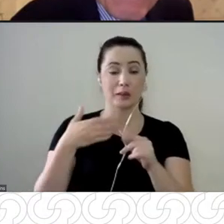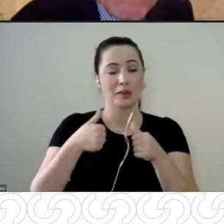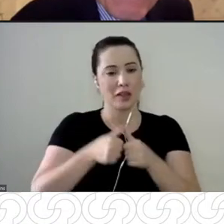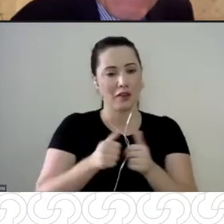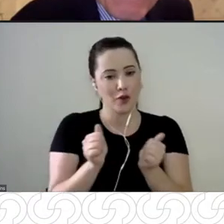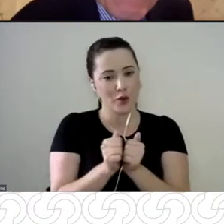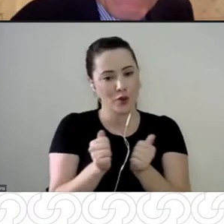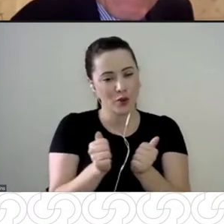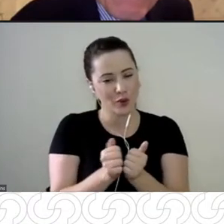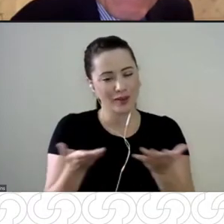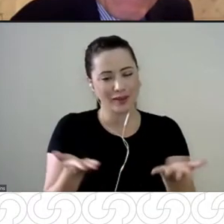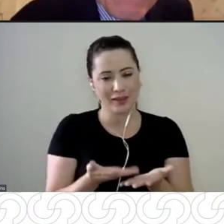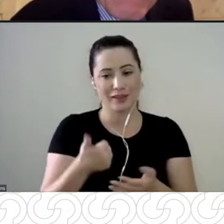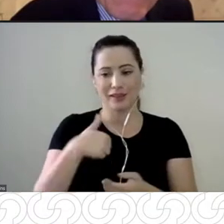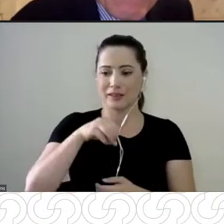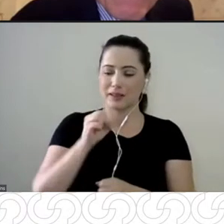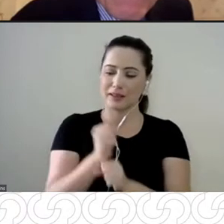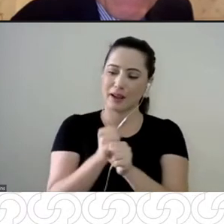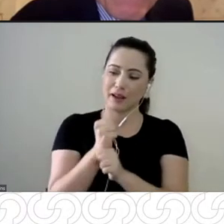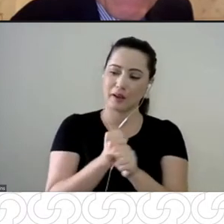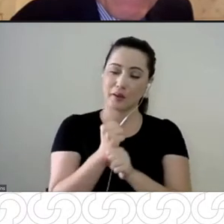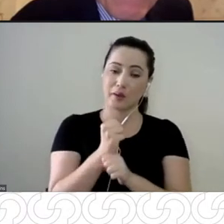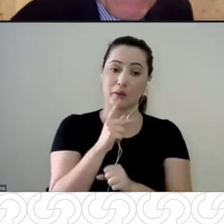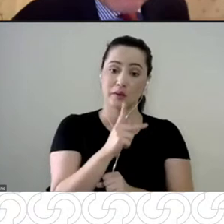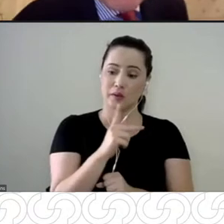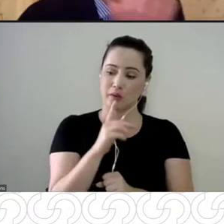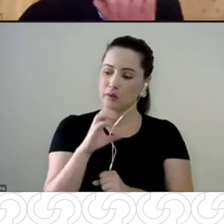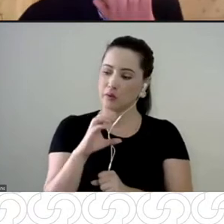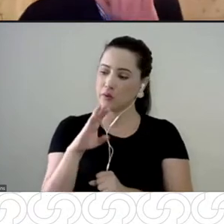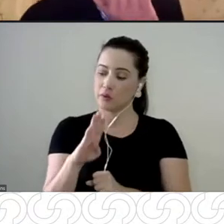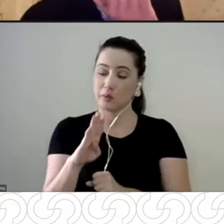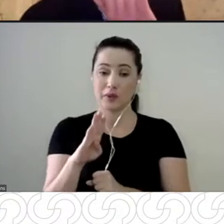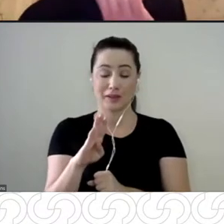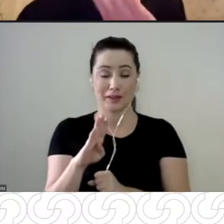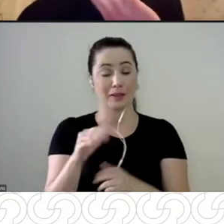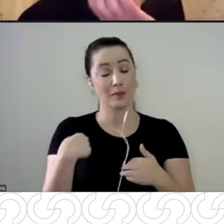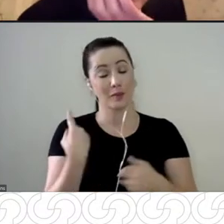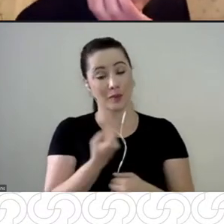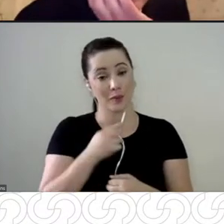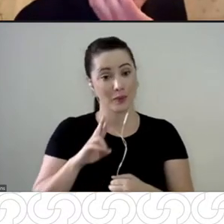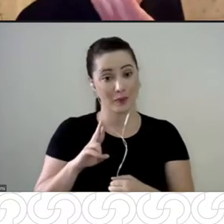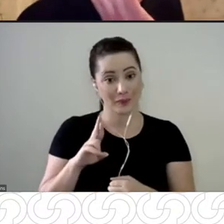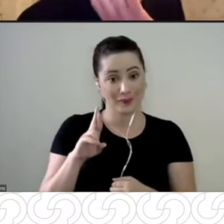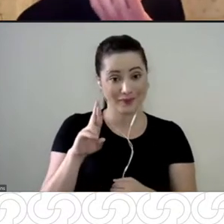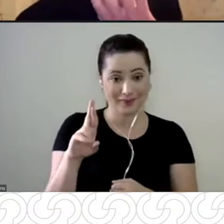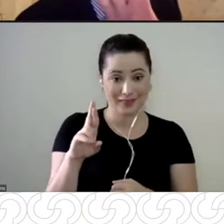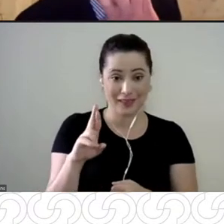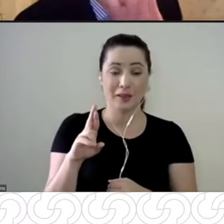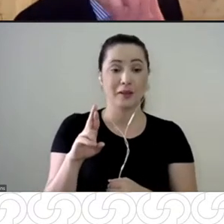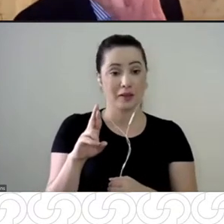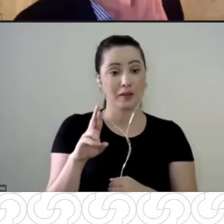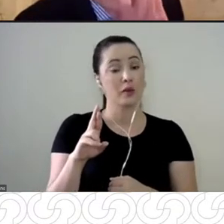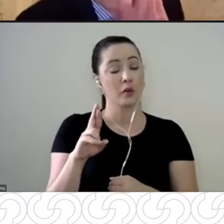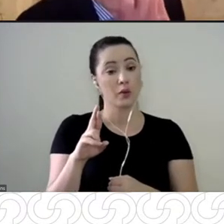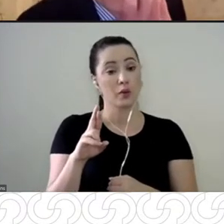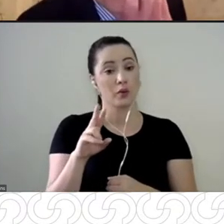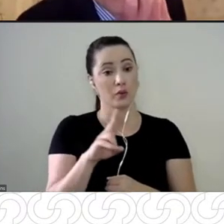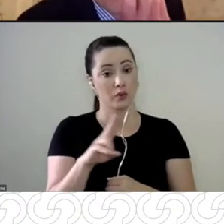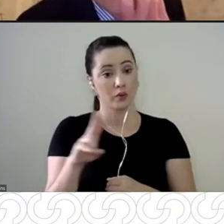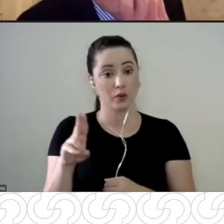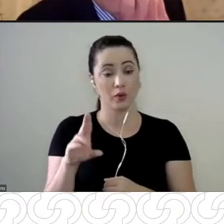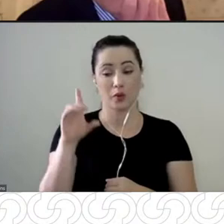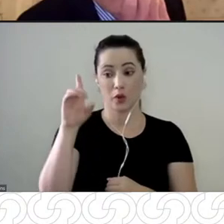dos 100 anos do PCB, e em nome da Fundação Astrogildo Pereira, da qual sou conselheira, não, hoje sou